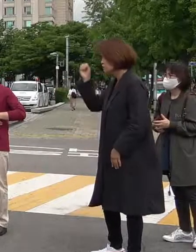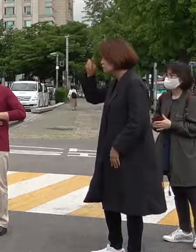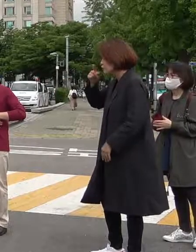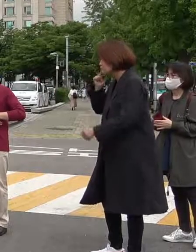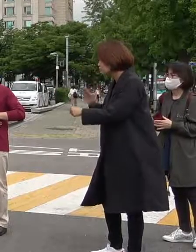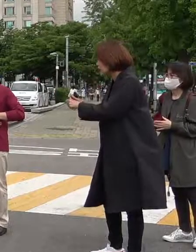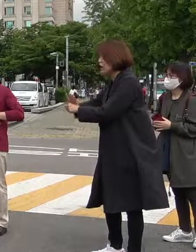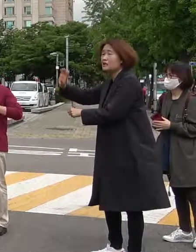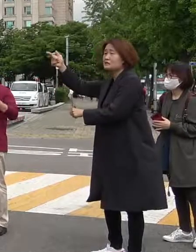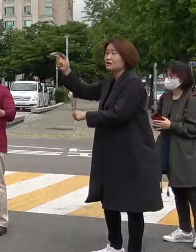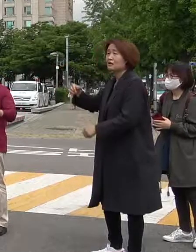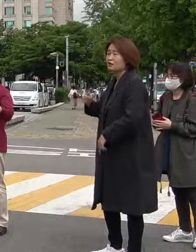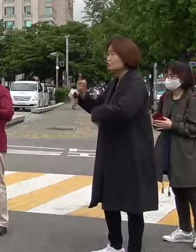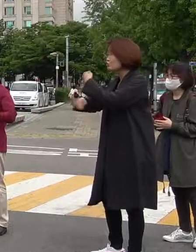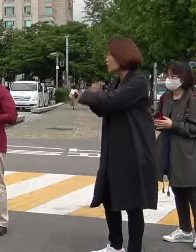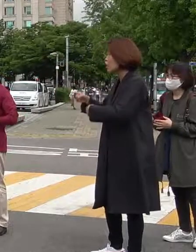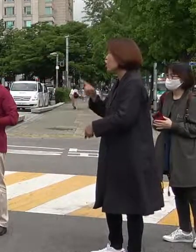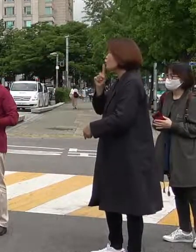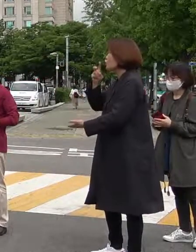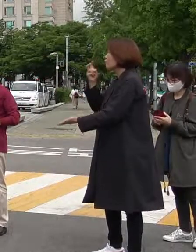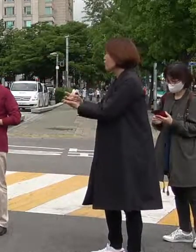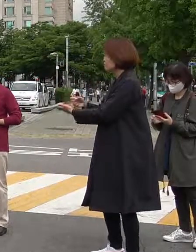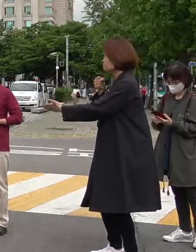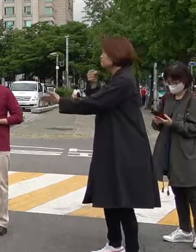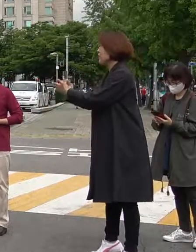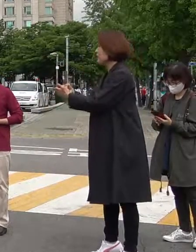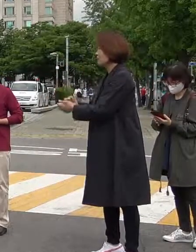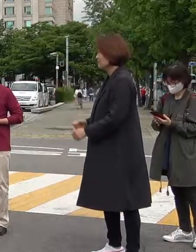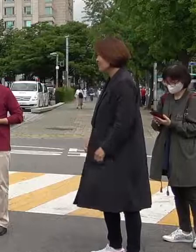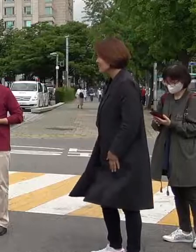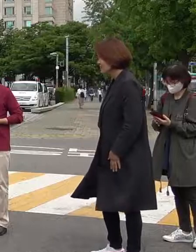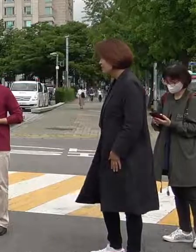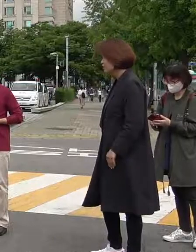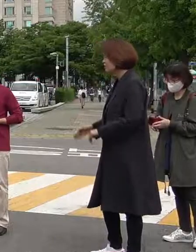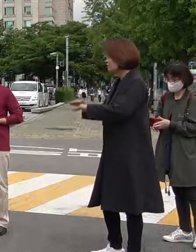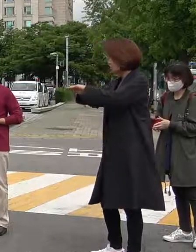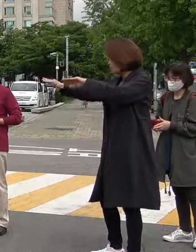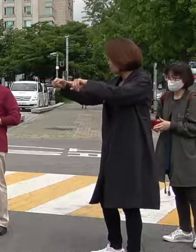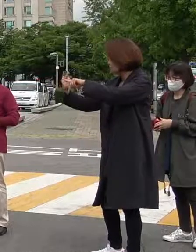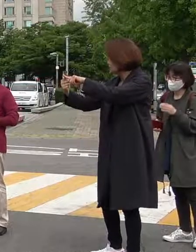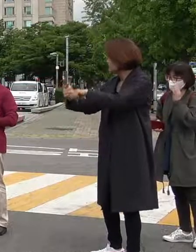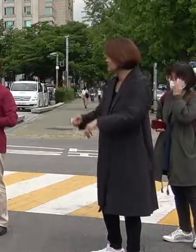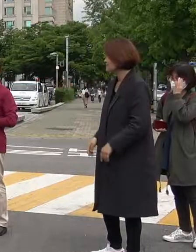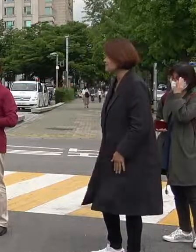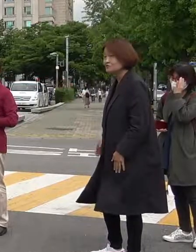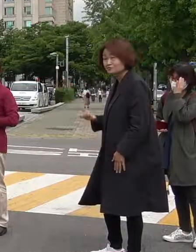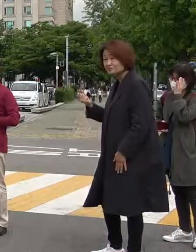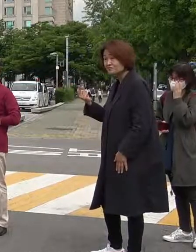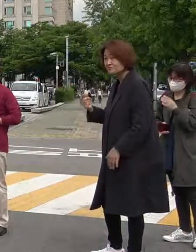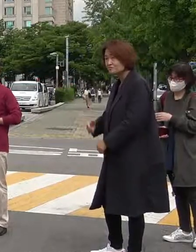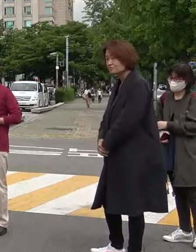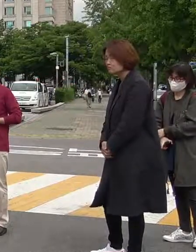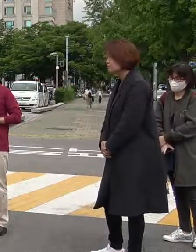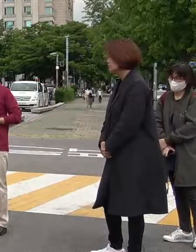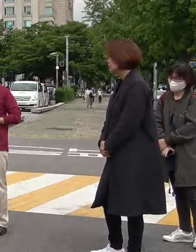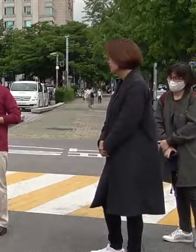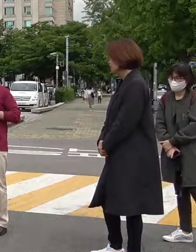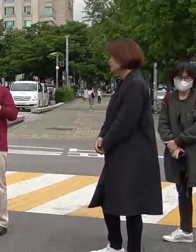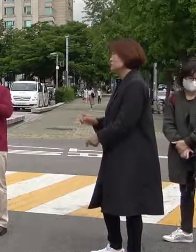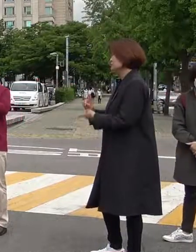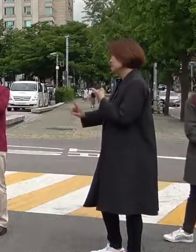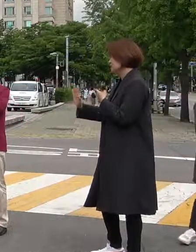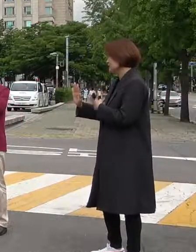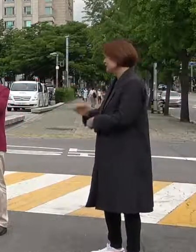일반 시청자들에게 알리고 양해를 먼저 구해야 된다. 일반 시청자들이 불편하기 때문에 못한다. 이거는 굉장히 논리로 맞지